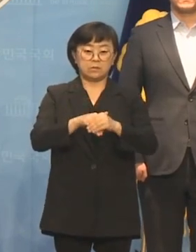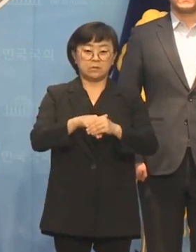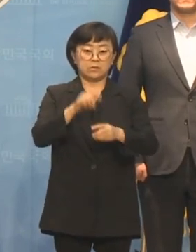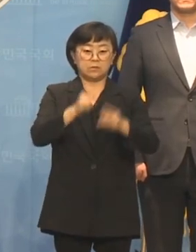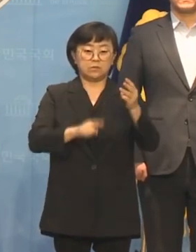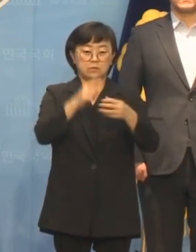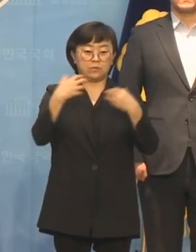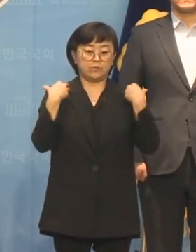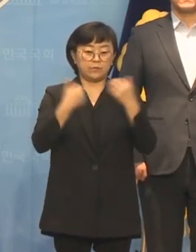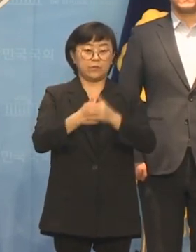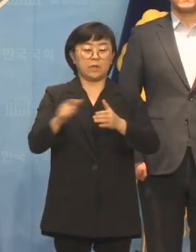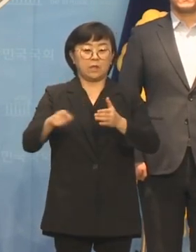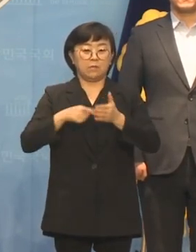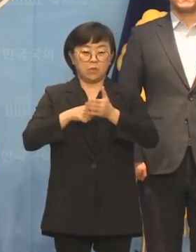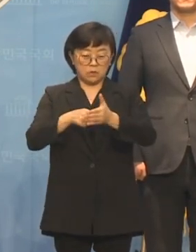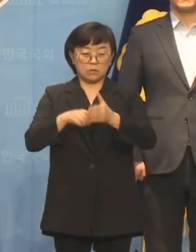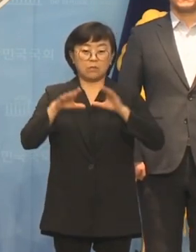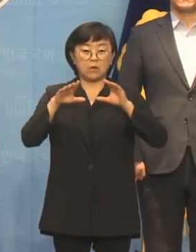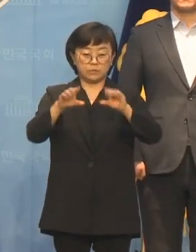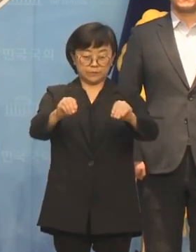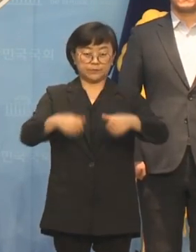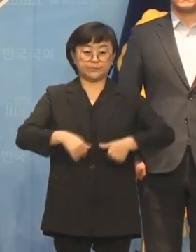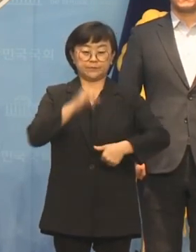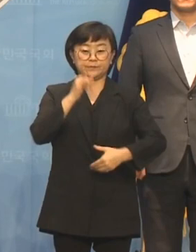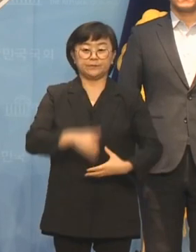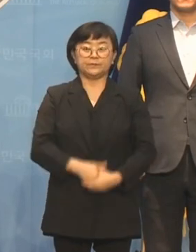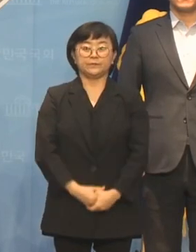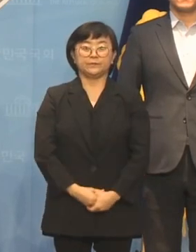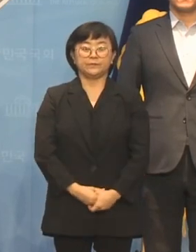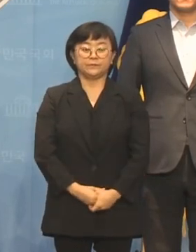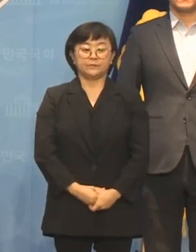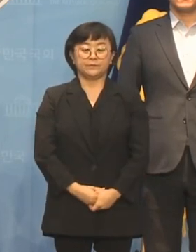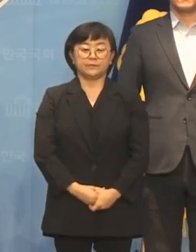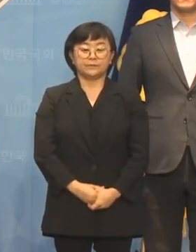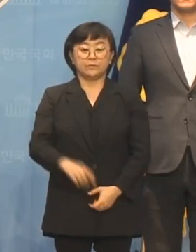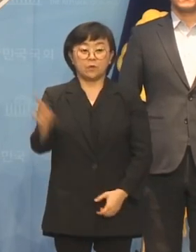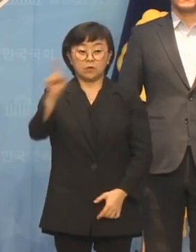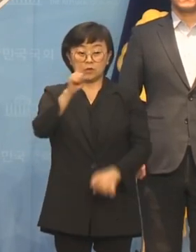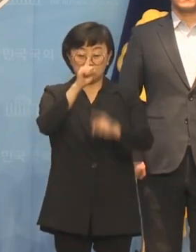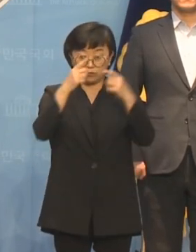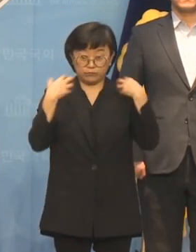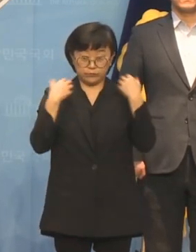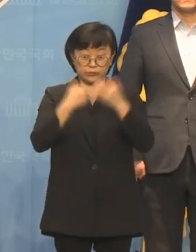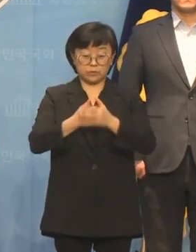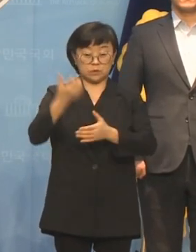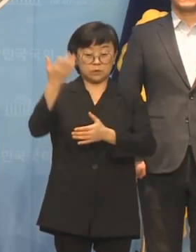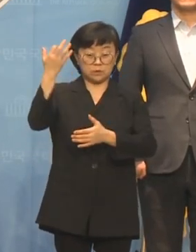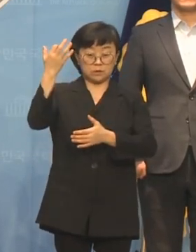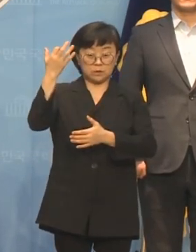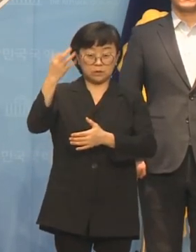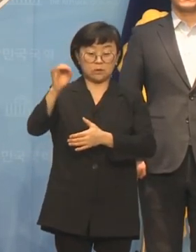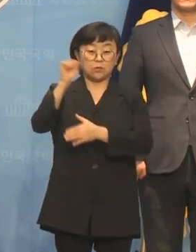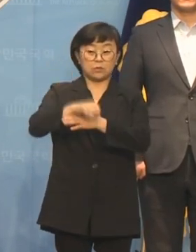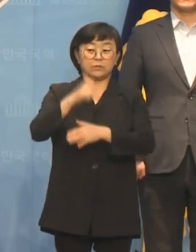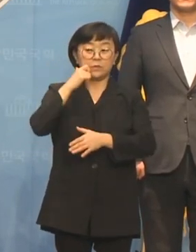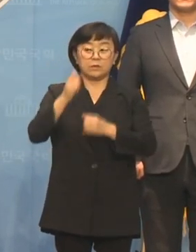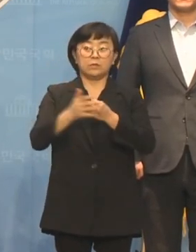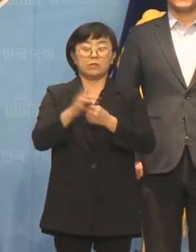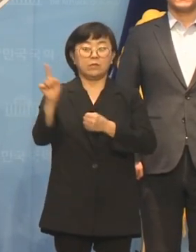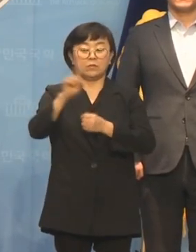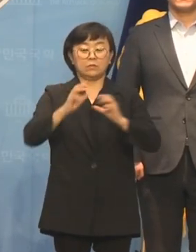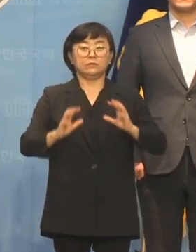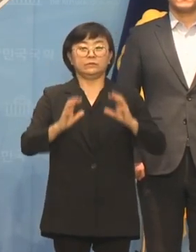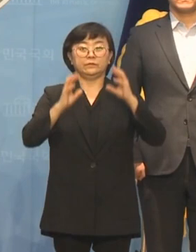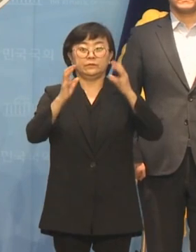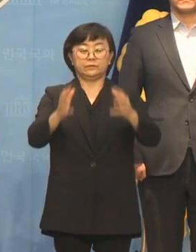윤석열 정부의 폭정을 멈추게 해야 합니다. 어떤 정부를 용납할 수 없고 어느